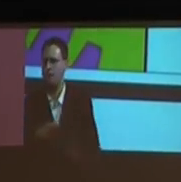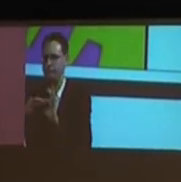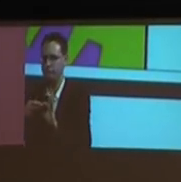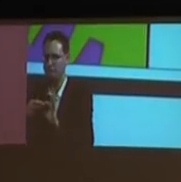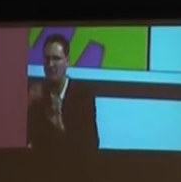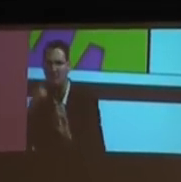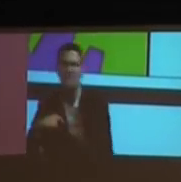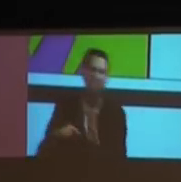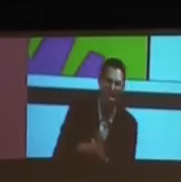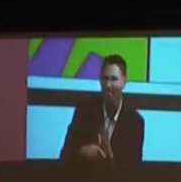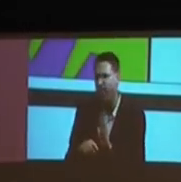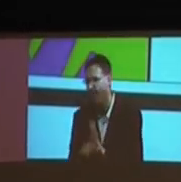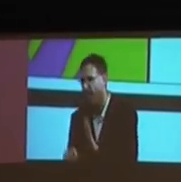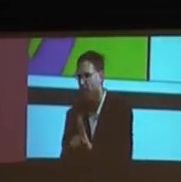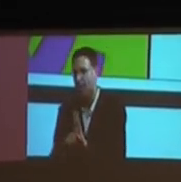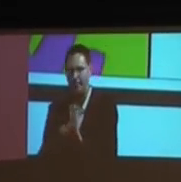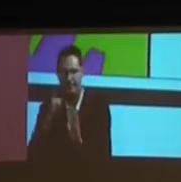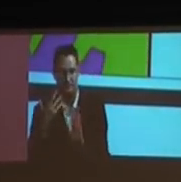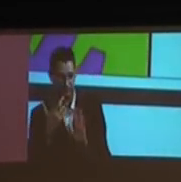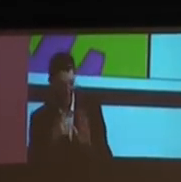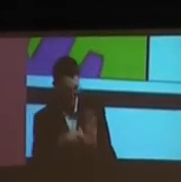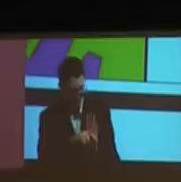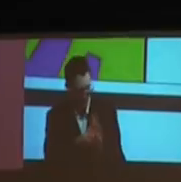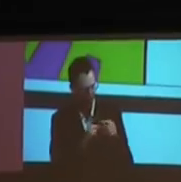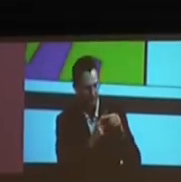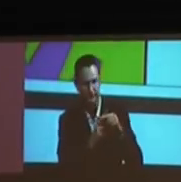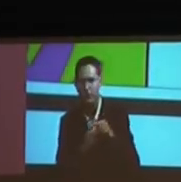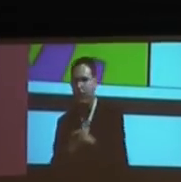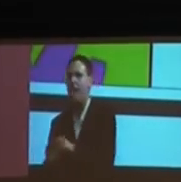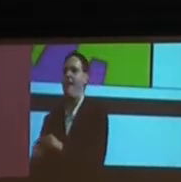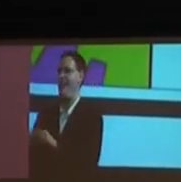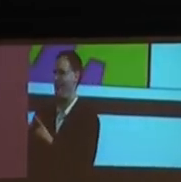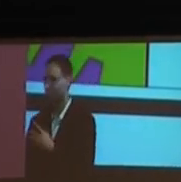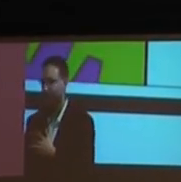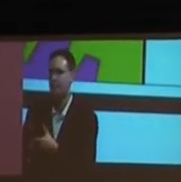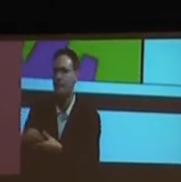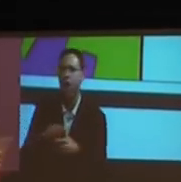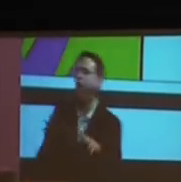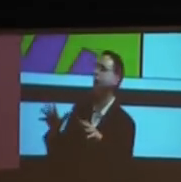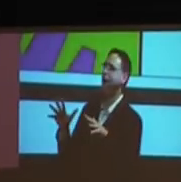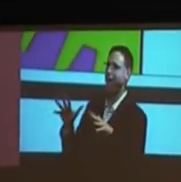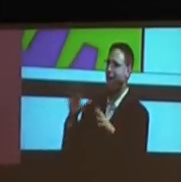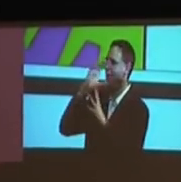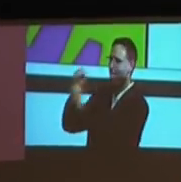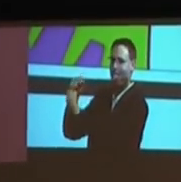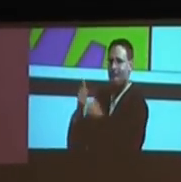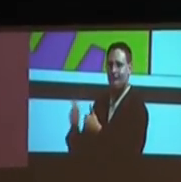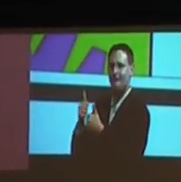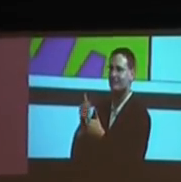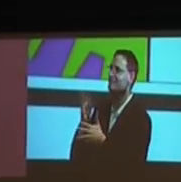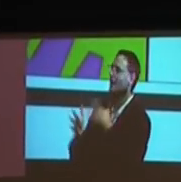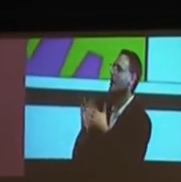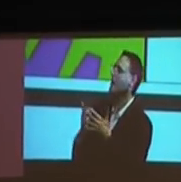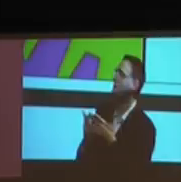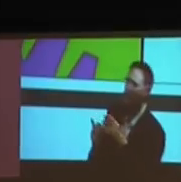hängen, dann können wir anfangen, sie wissenschaftlich zu informieren und irgendwas alles in den Teil auseinanderzulegen. Aber zunächst einmal müssen wir sie ja überhaupt in unser Boot kriegen.